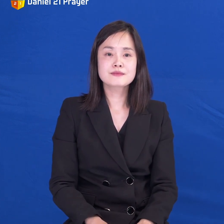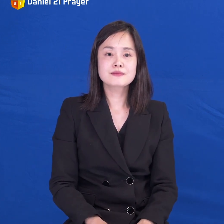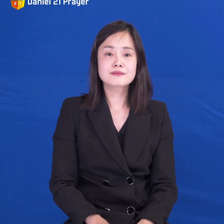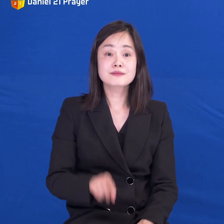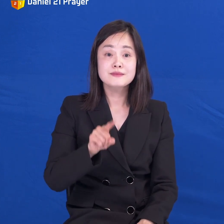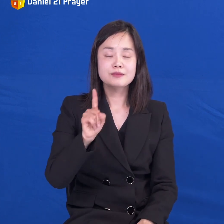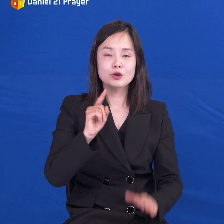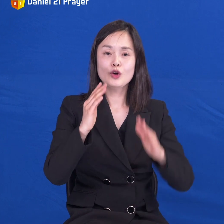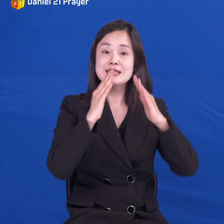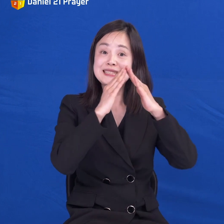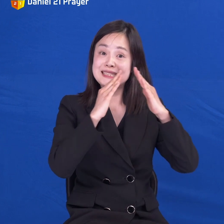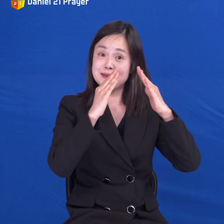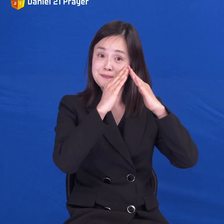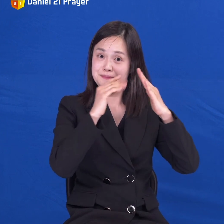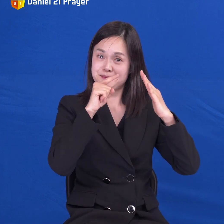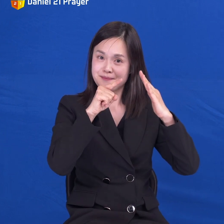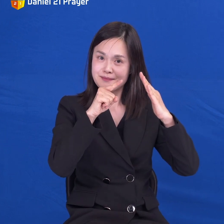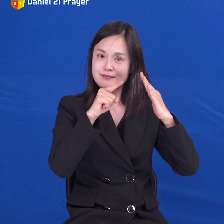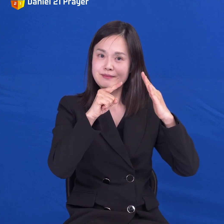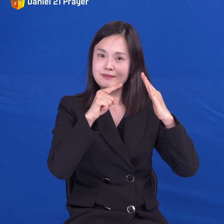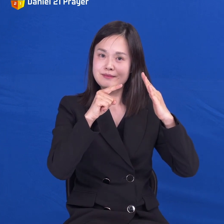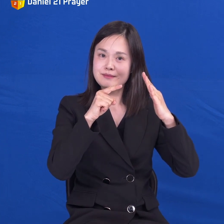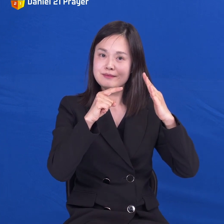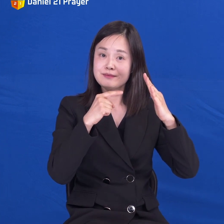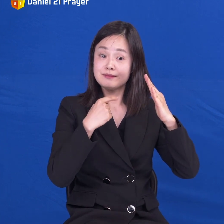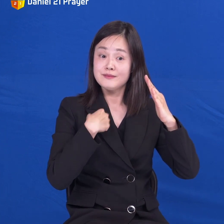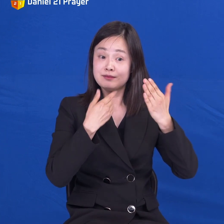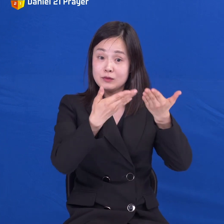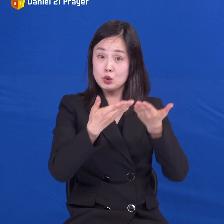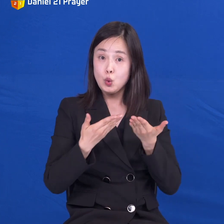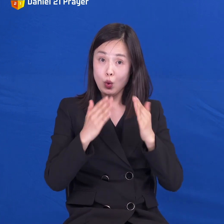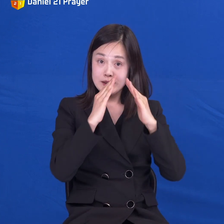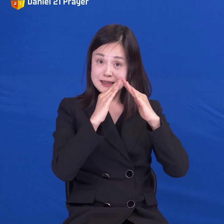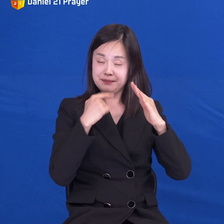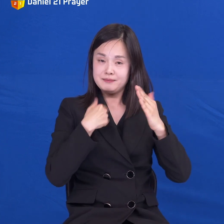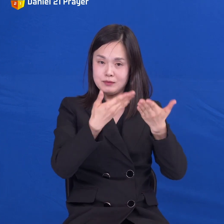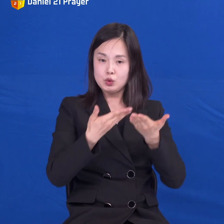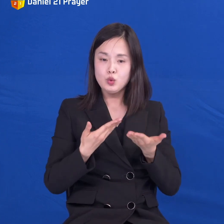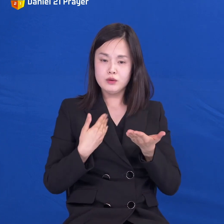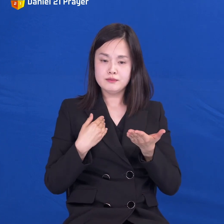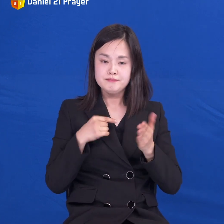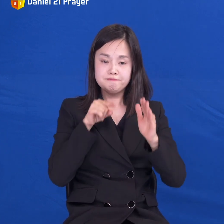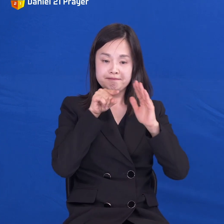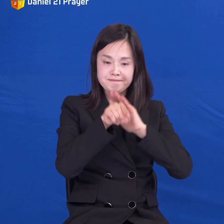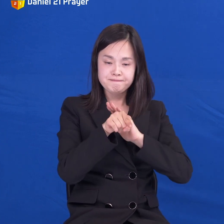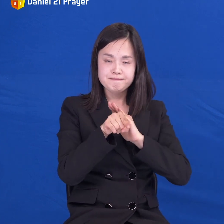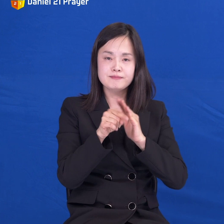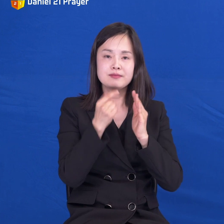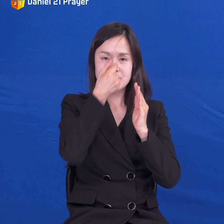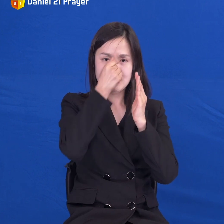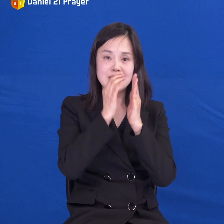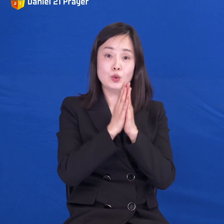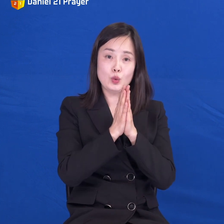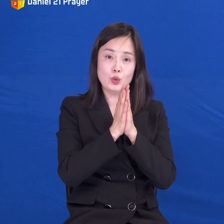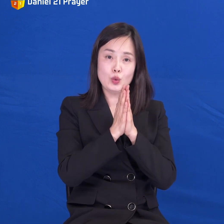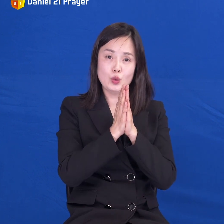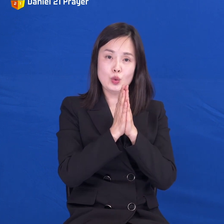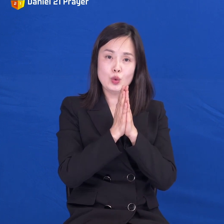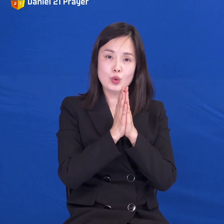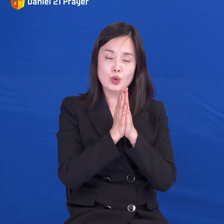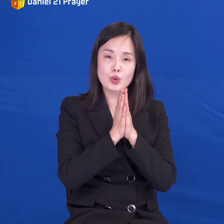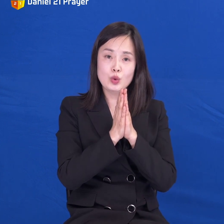주었어요. 그럼 제가 거기서 이렇게 기거를 했는데, 말레이시아 비는 여러분 스콜,